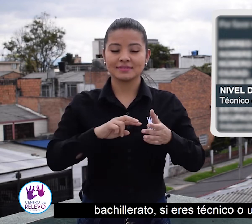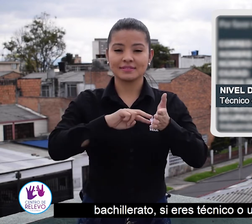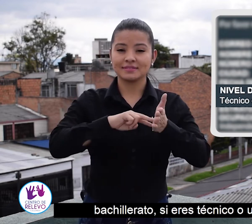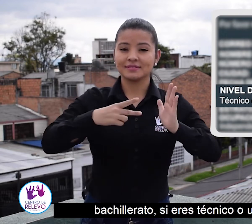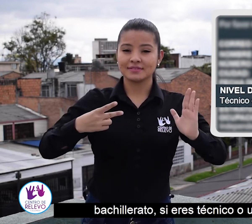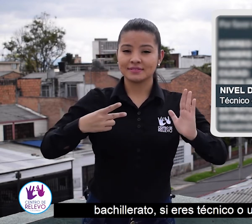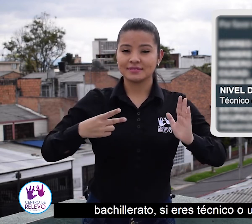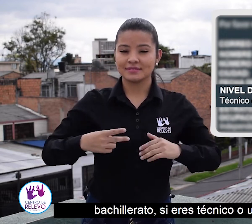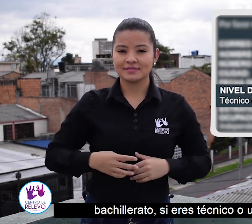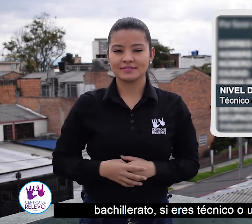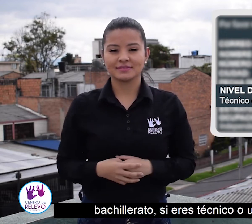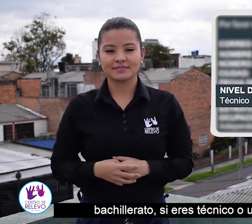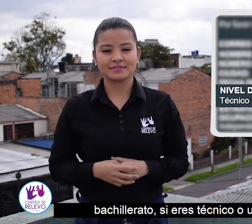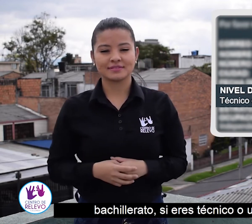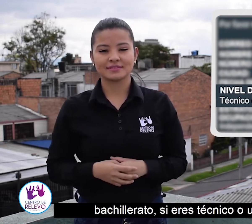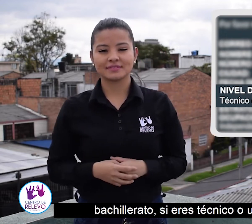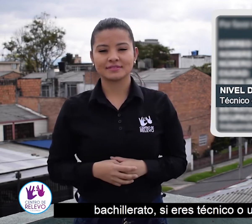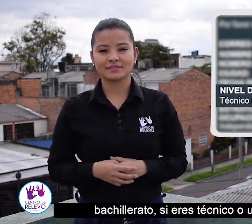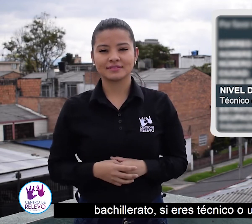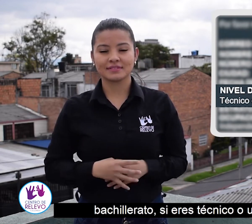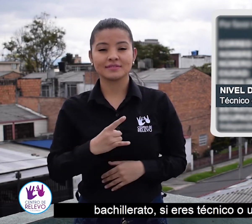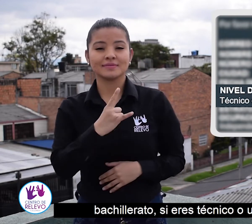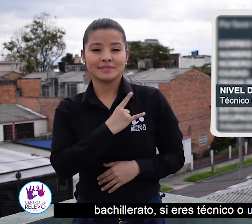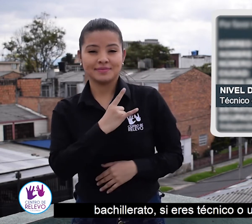si eres técnico o universitario,